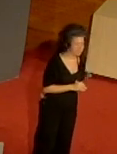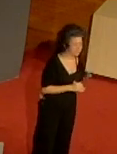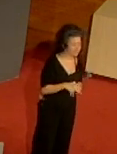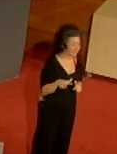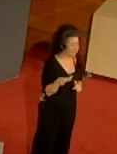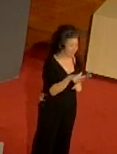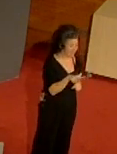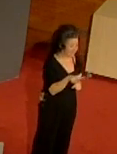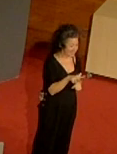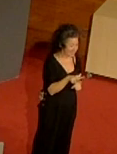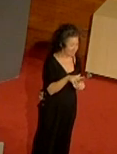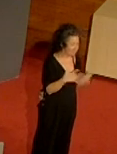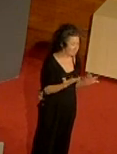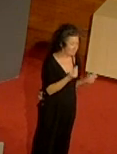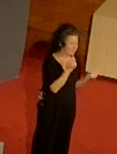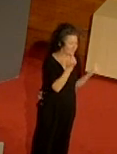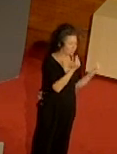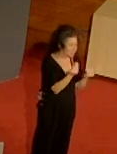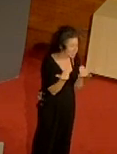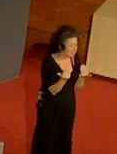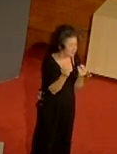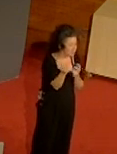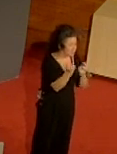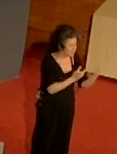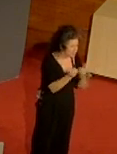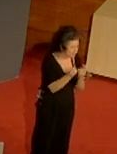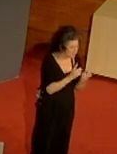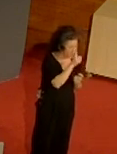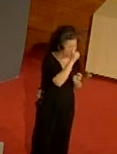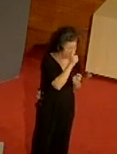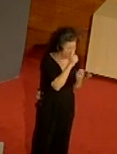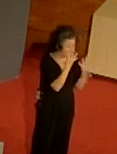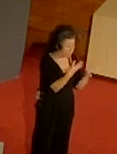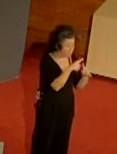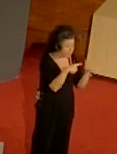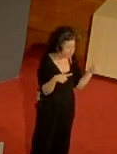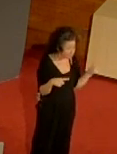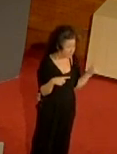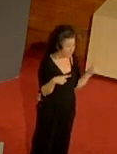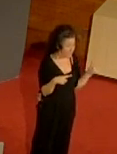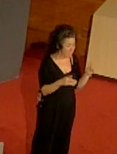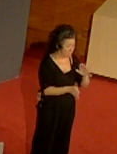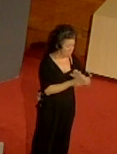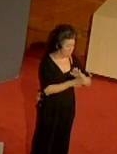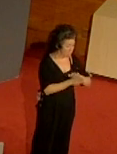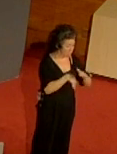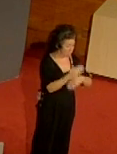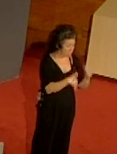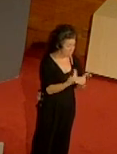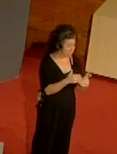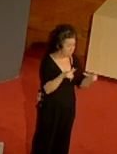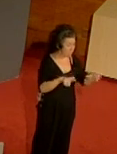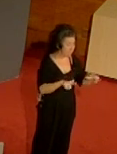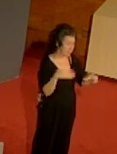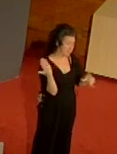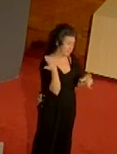Bueno, muchas gracias por la asistencia. Os recordamos que a las 9:30 continuamos en la Plaza del Machete con